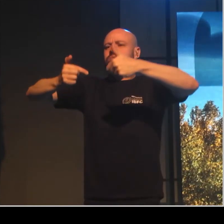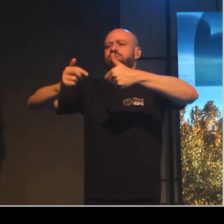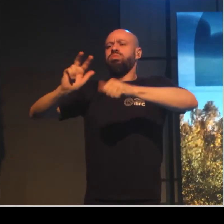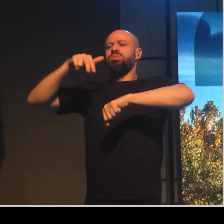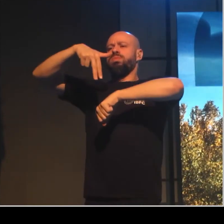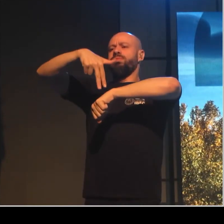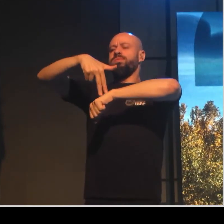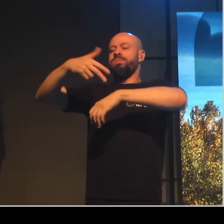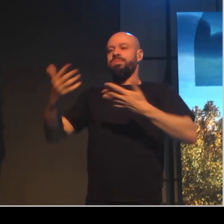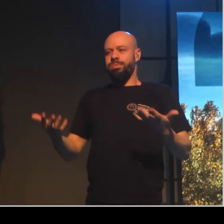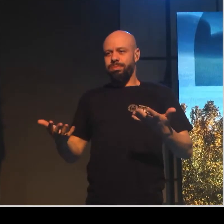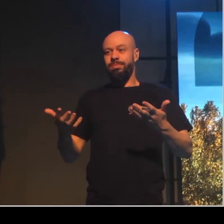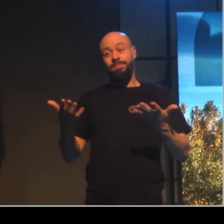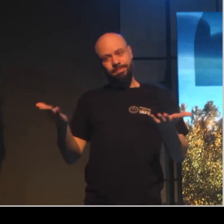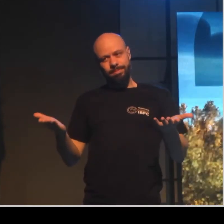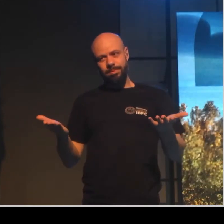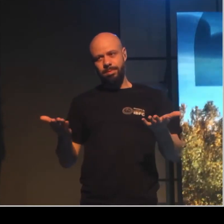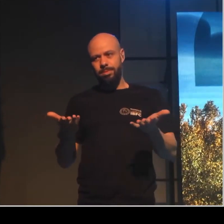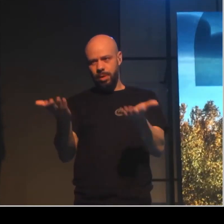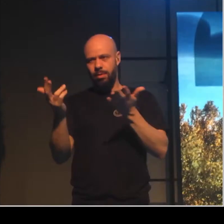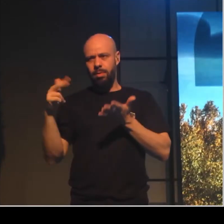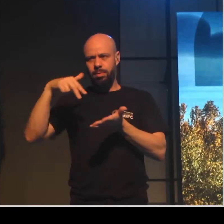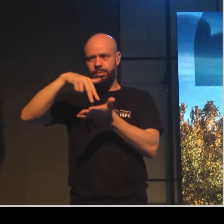posicionamento. Vamos orar, fique em pé.